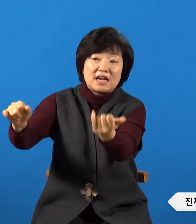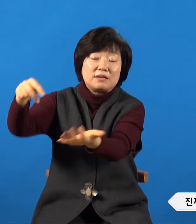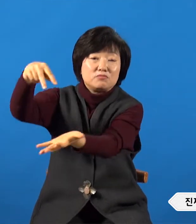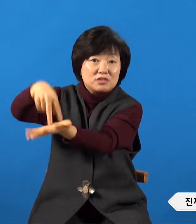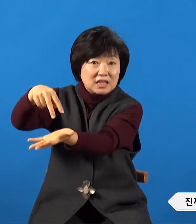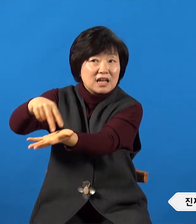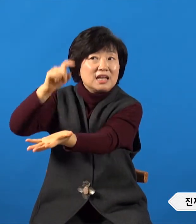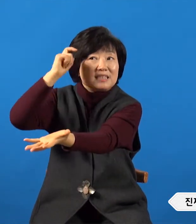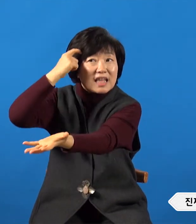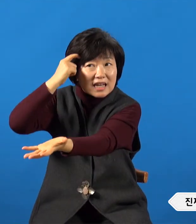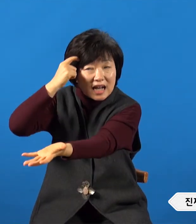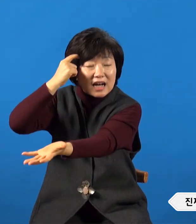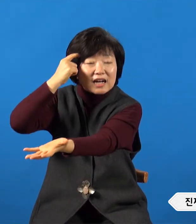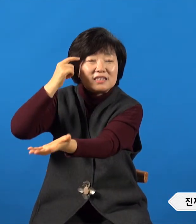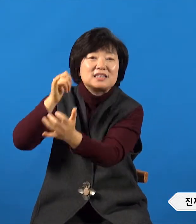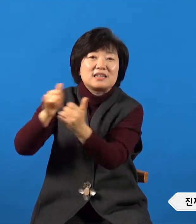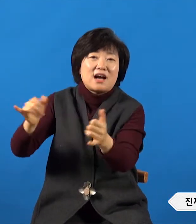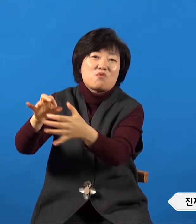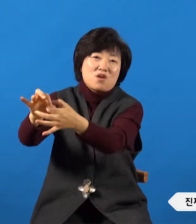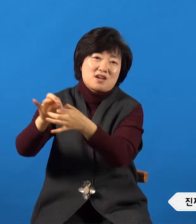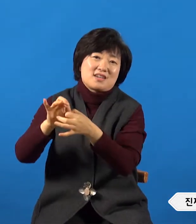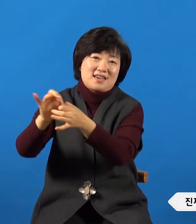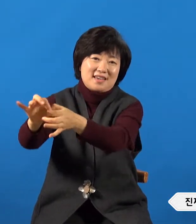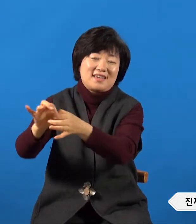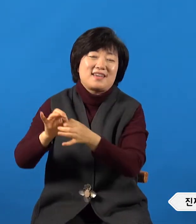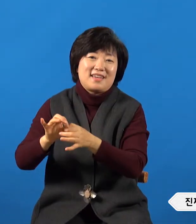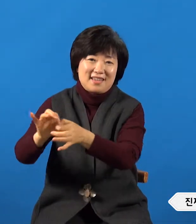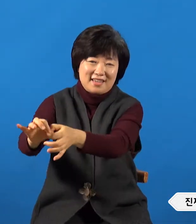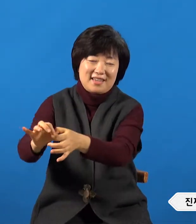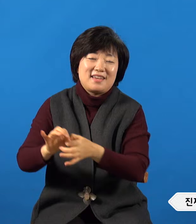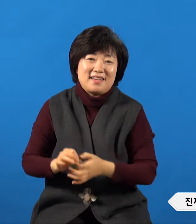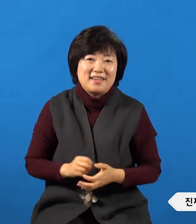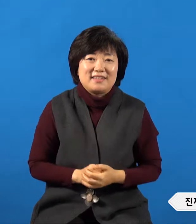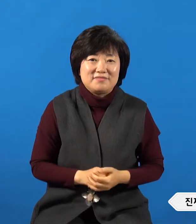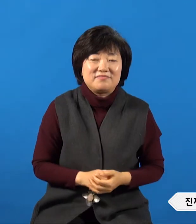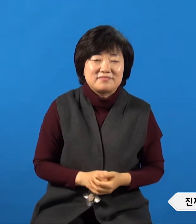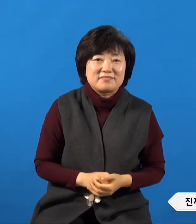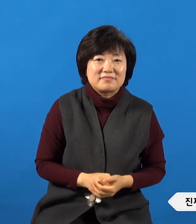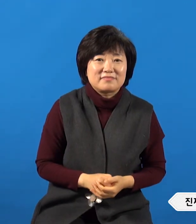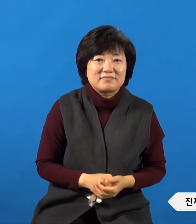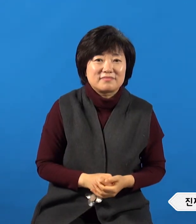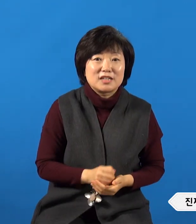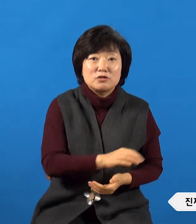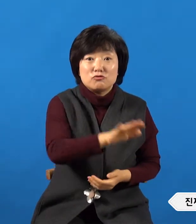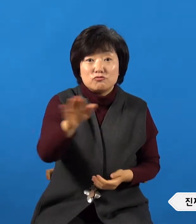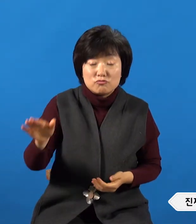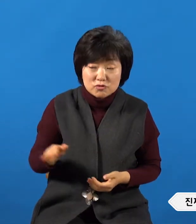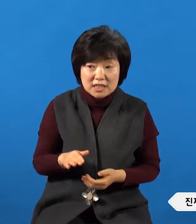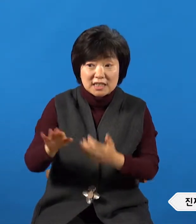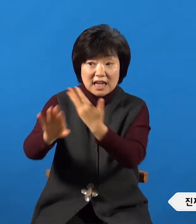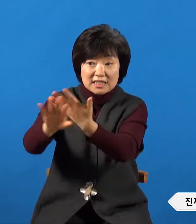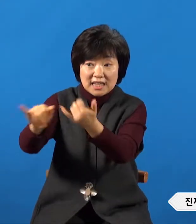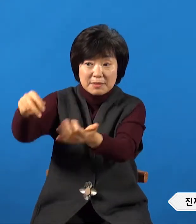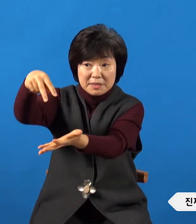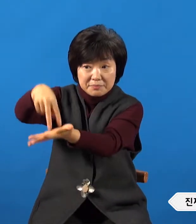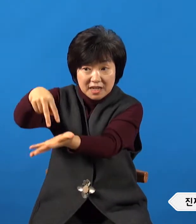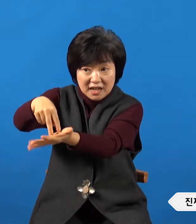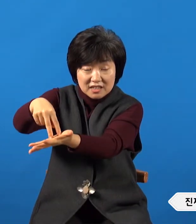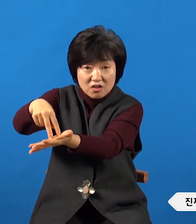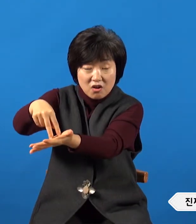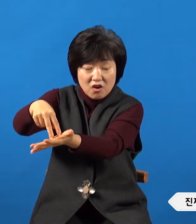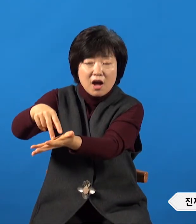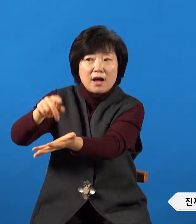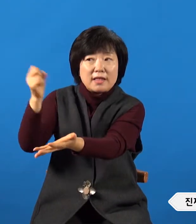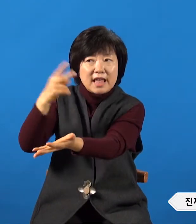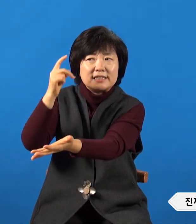생각하는 인간관계의 모습을 말씀하고 있다는 겁니다. 그래서 우리는 그들의 입장에서 한